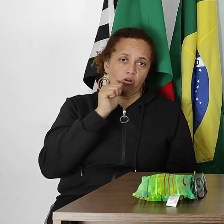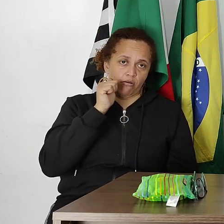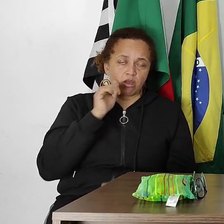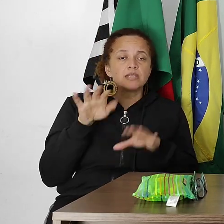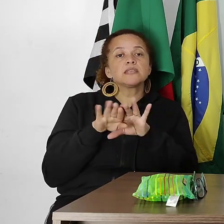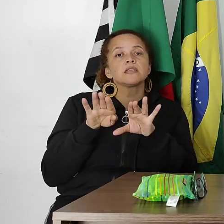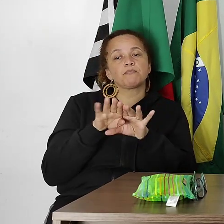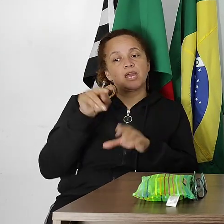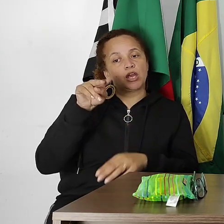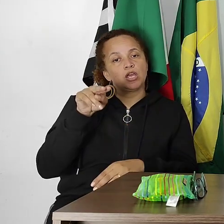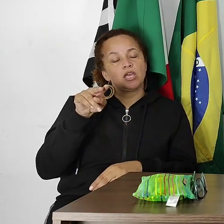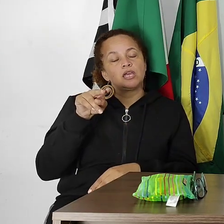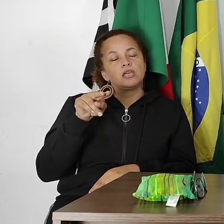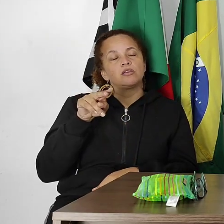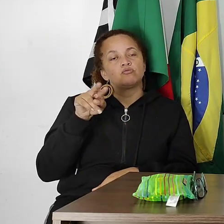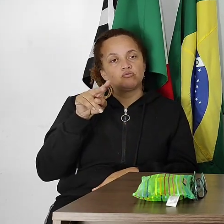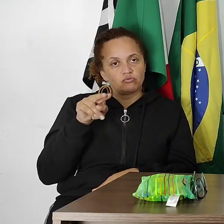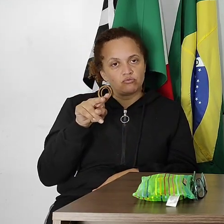mas